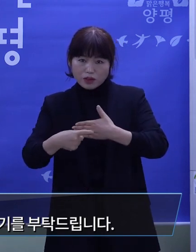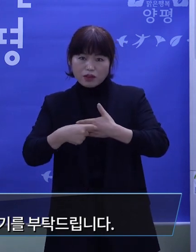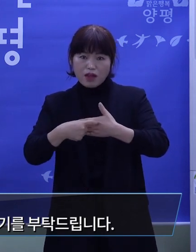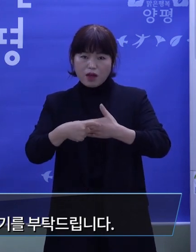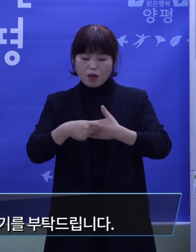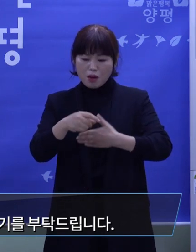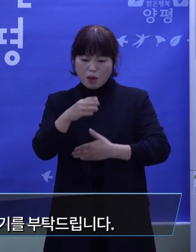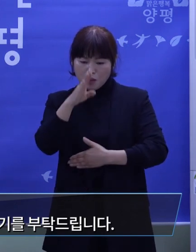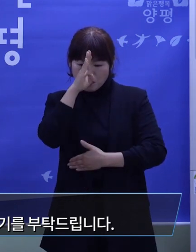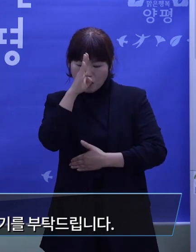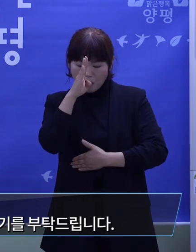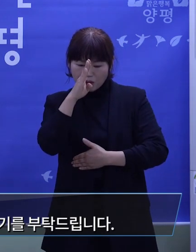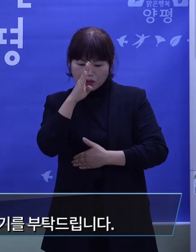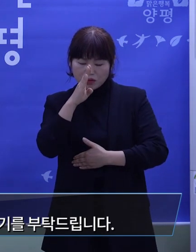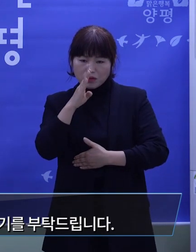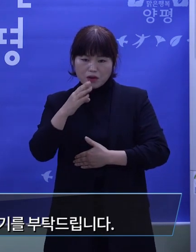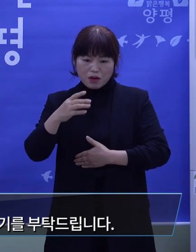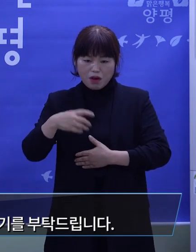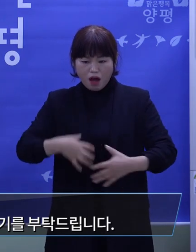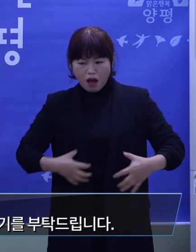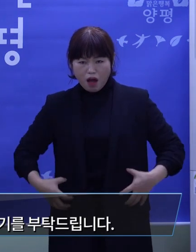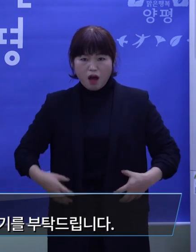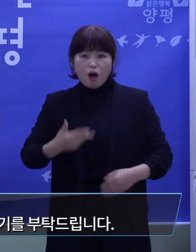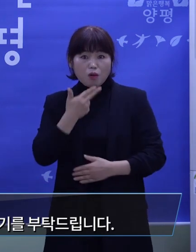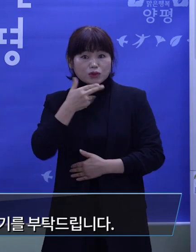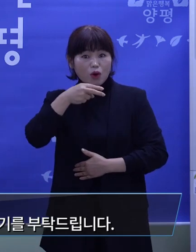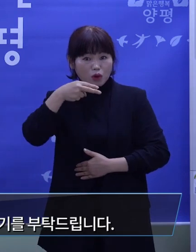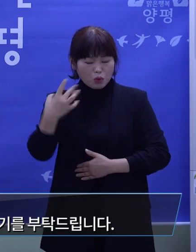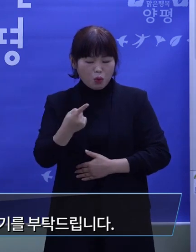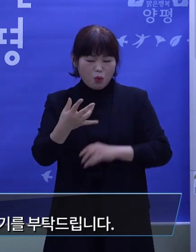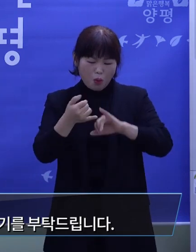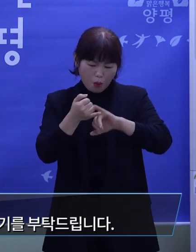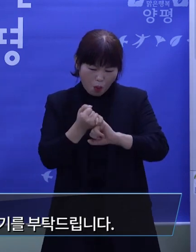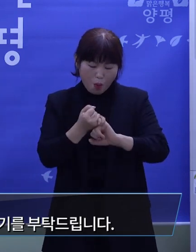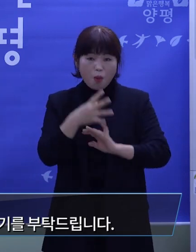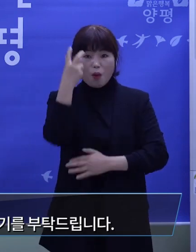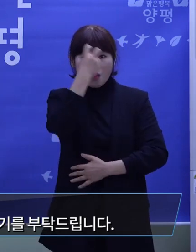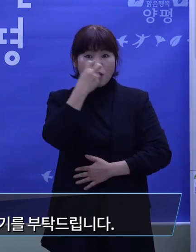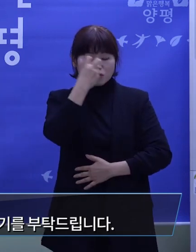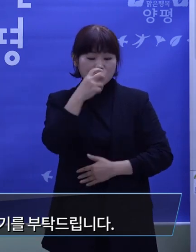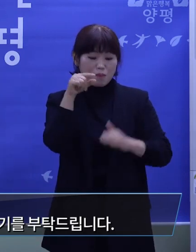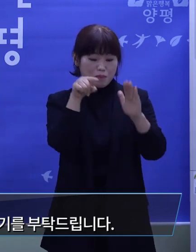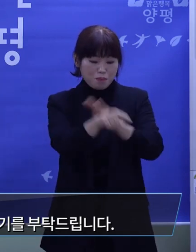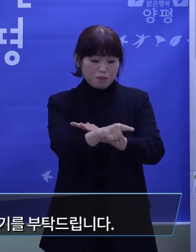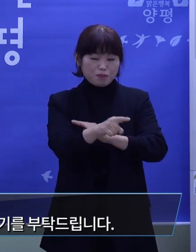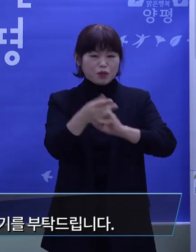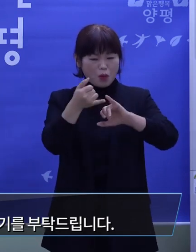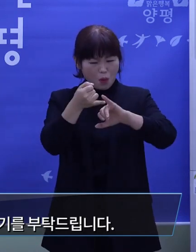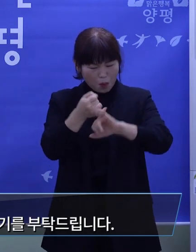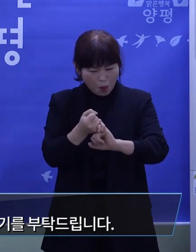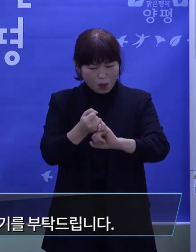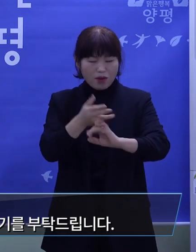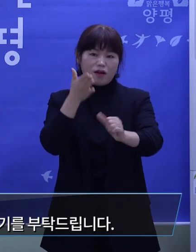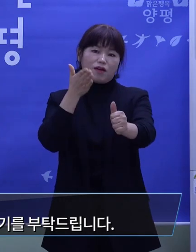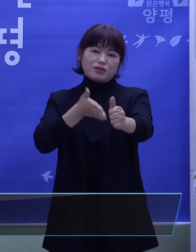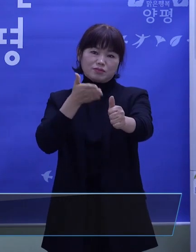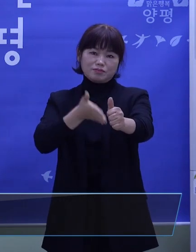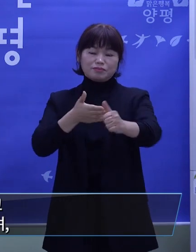가까운 선별진료소를 찾으셔서 반드시 검사를 받으시길 바랍니다.